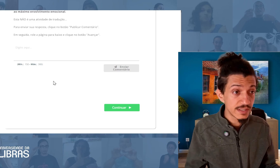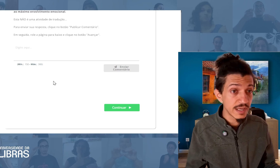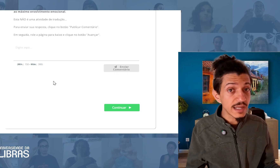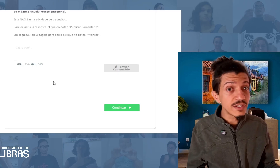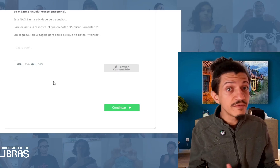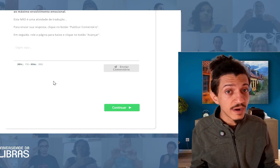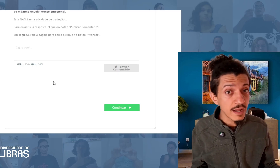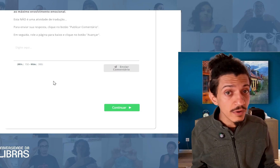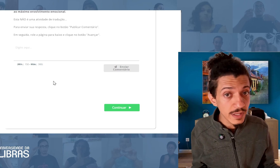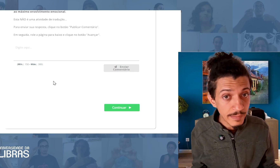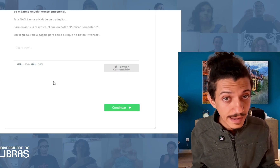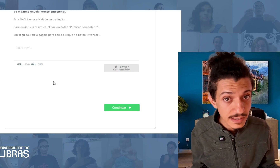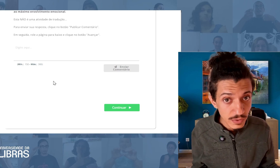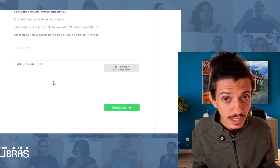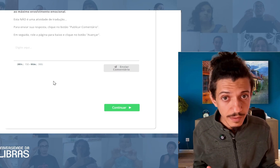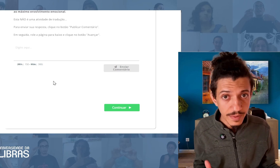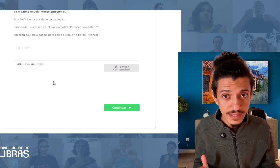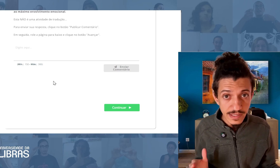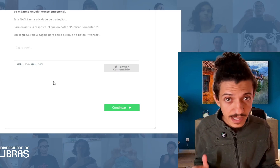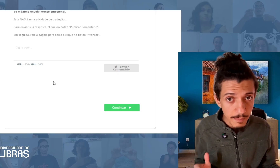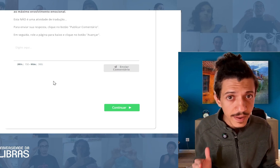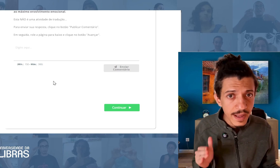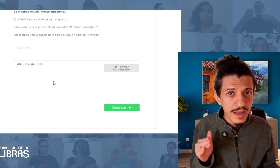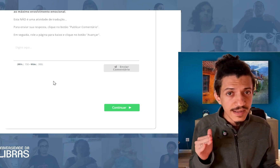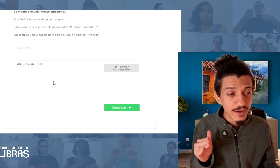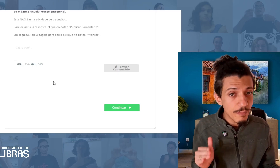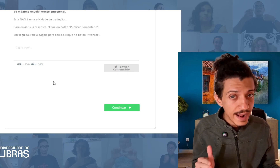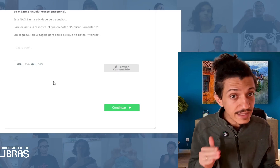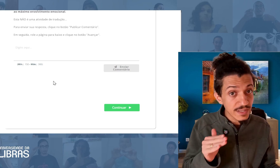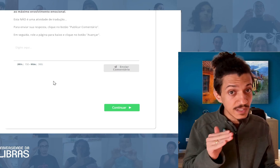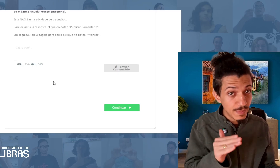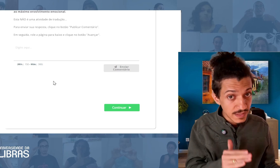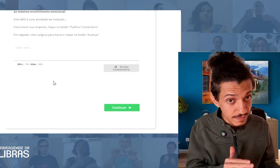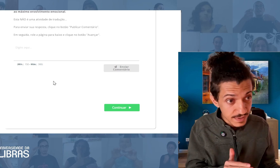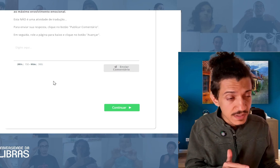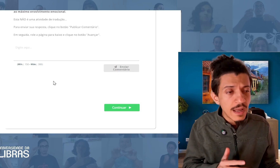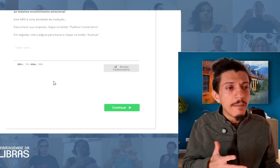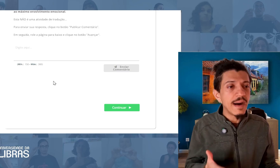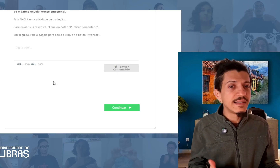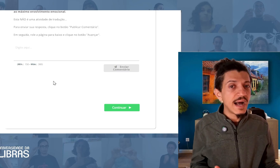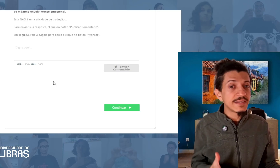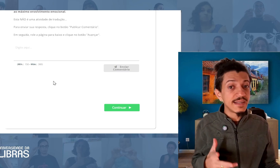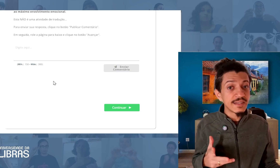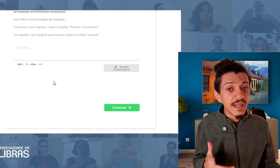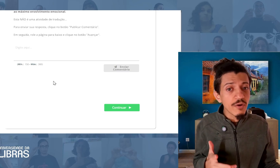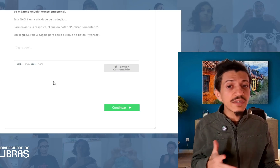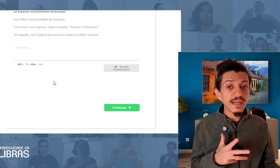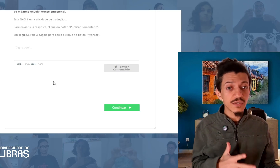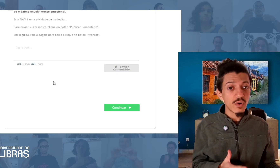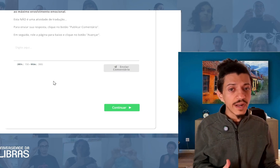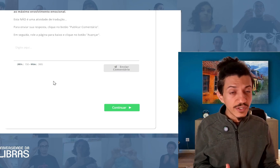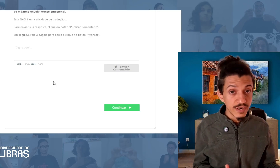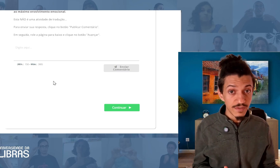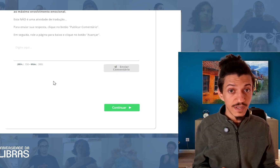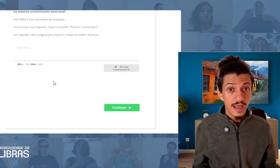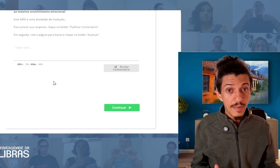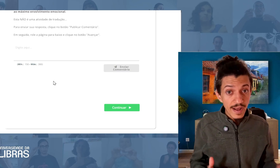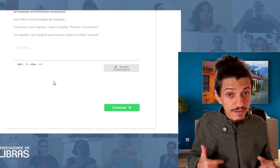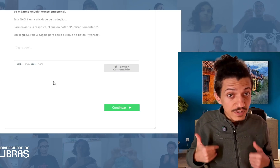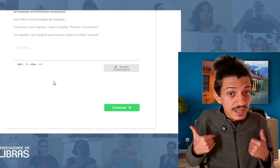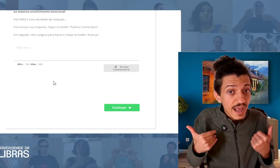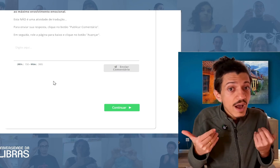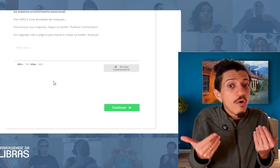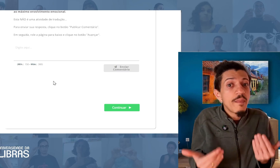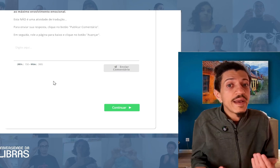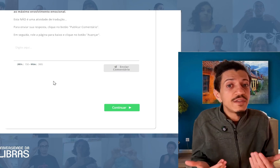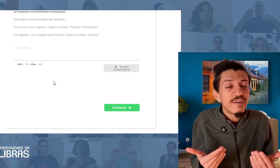e assim ativando ainda mais a sua Libras. E sempre são práticas específicas baseadas nas neurociências cognitivas para que